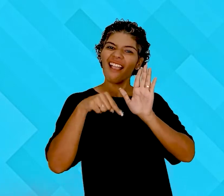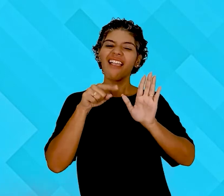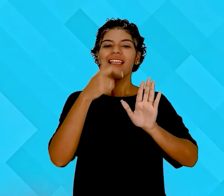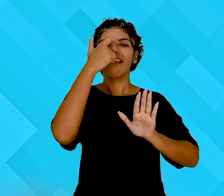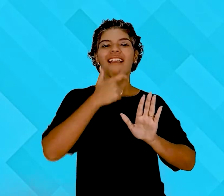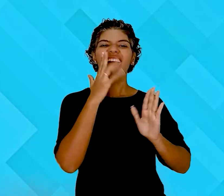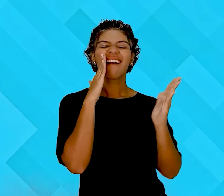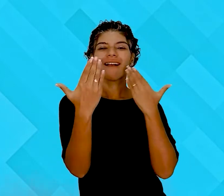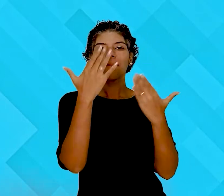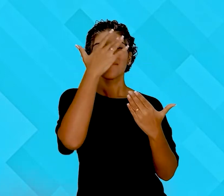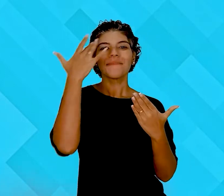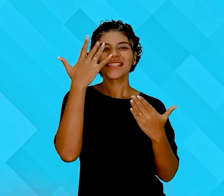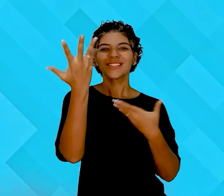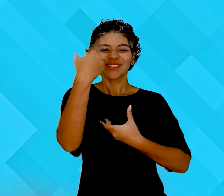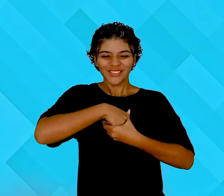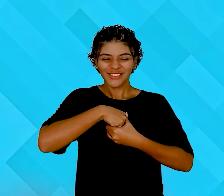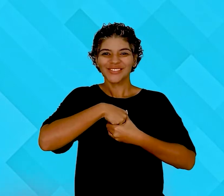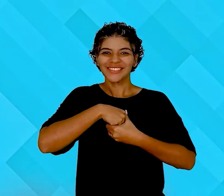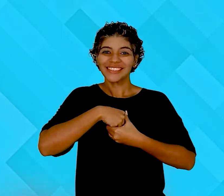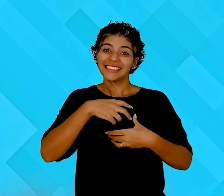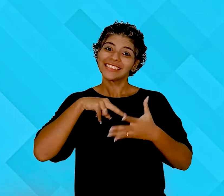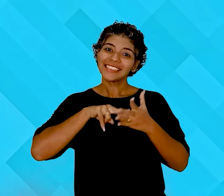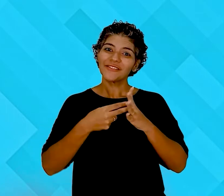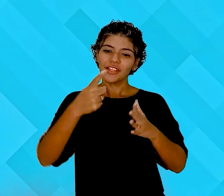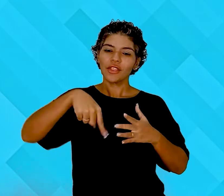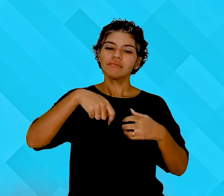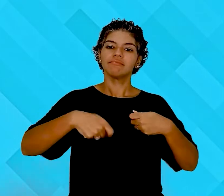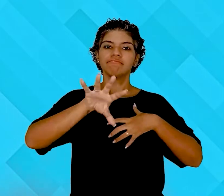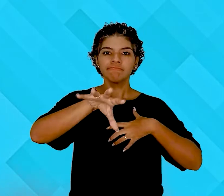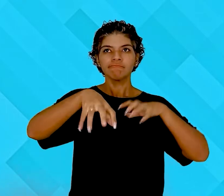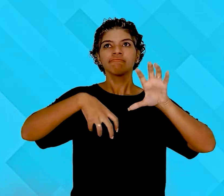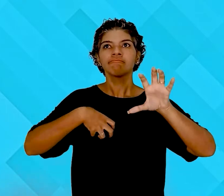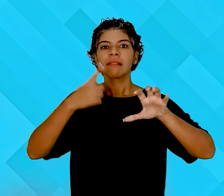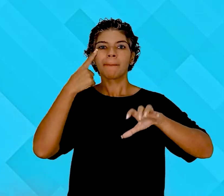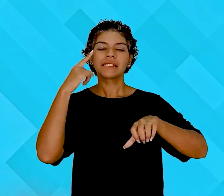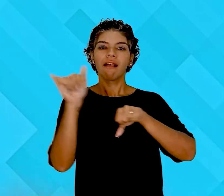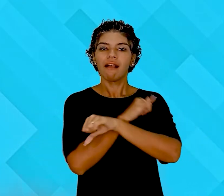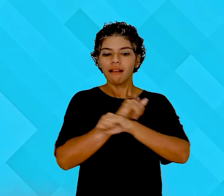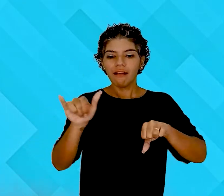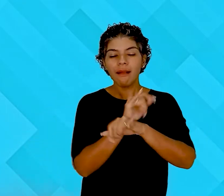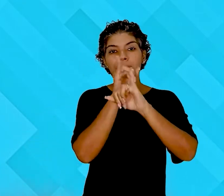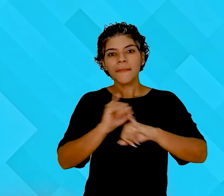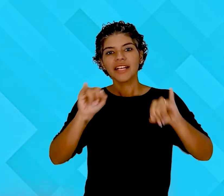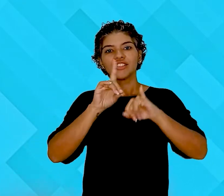carne mesmo, como profissionais que estão tendo que usar o marketing digital para poder se fazer